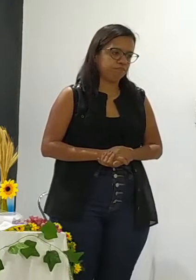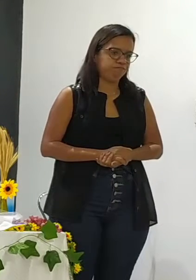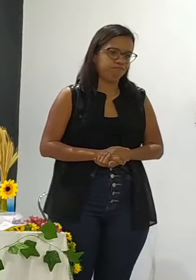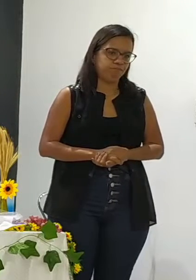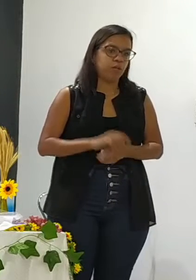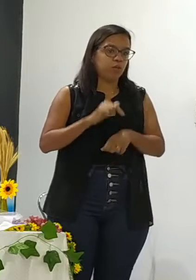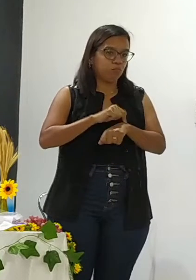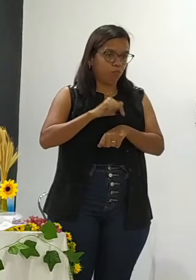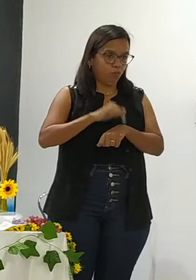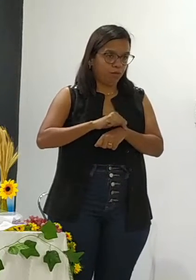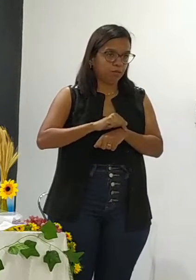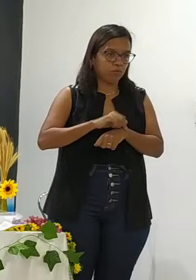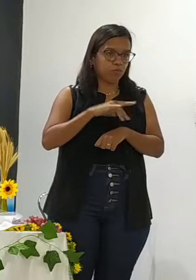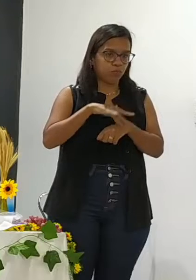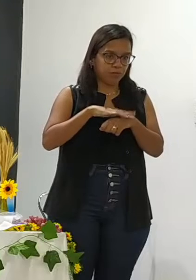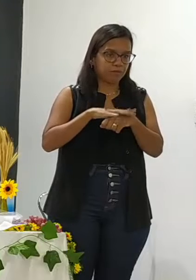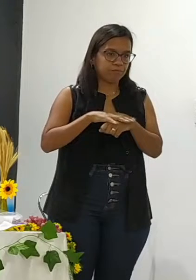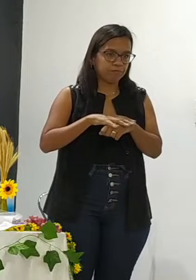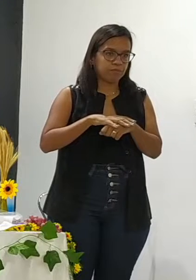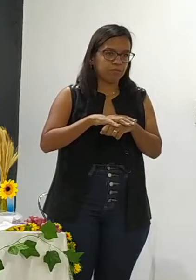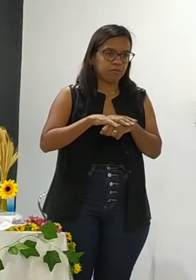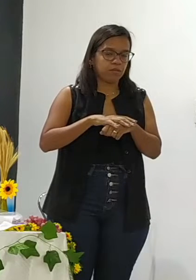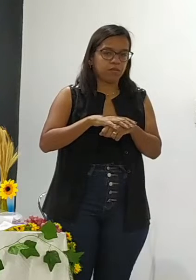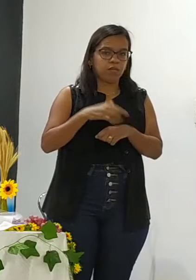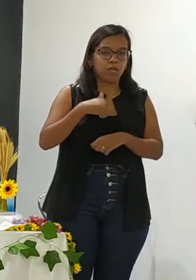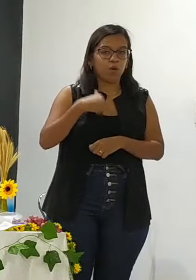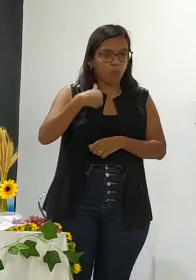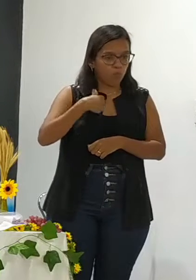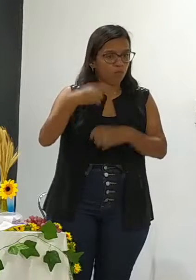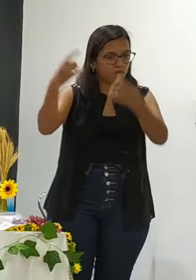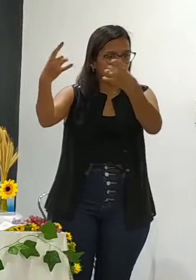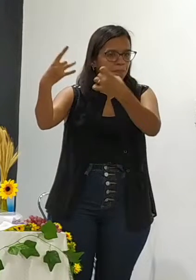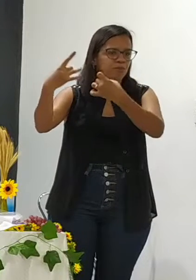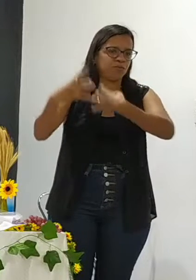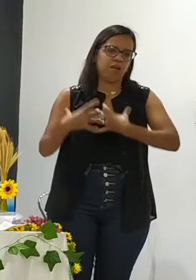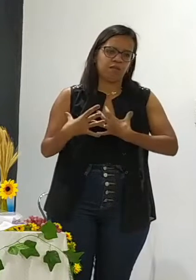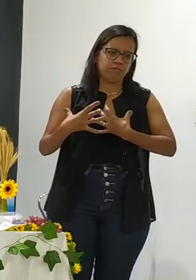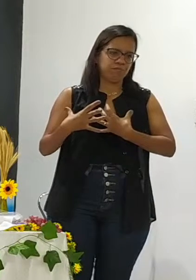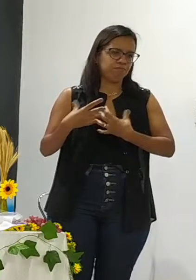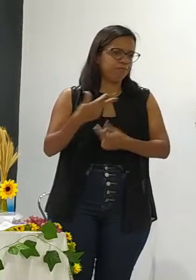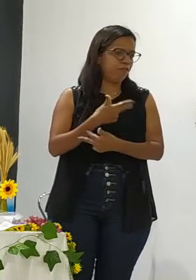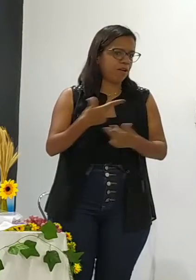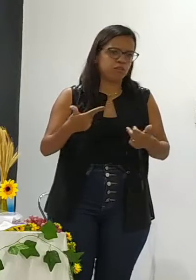No momento da crise, irmãos, eu fui abandonado por muitas pessoas.